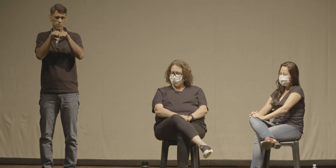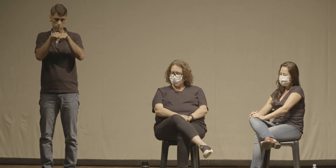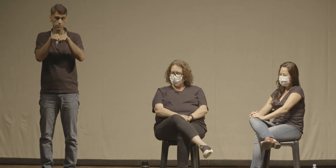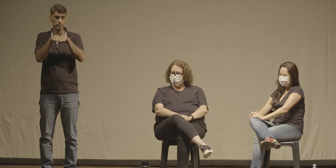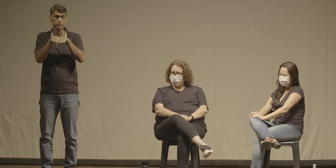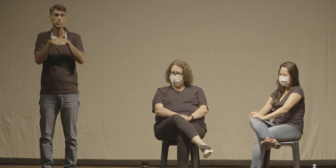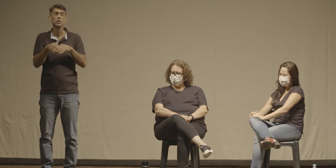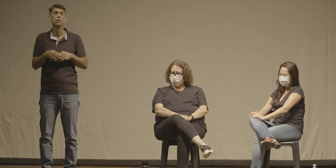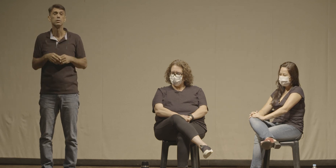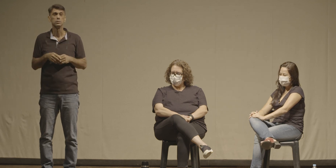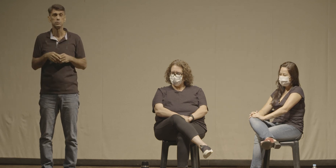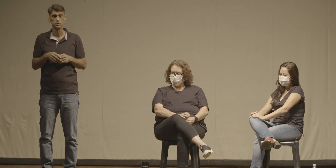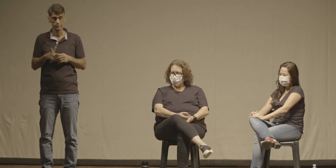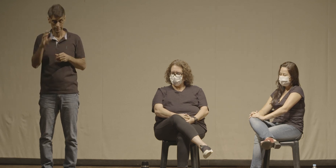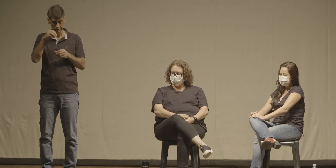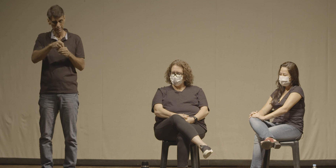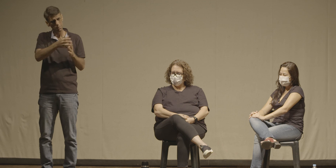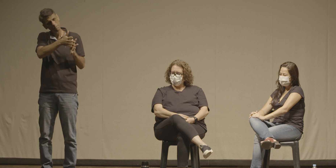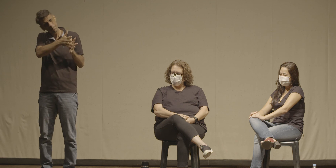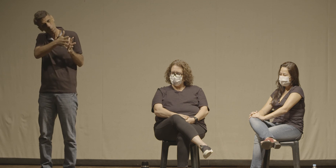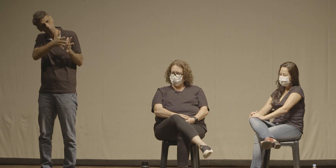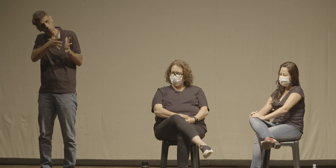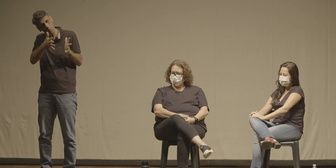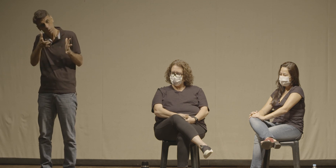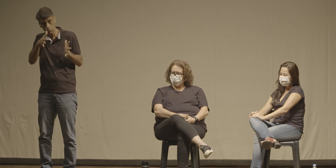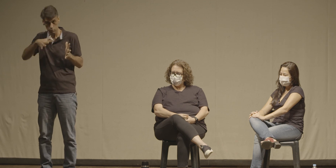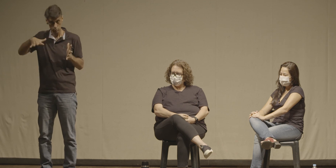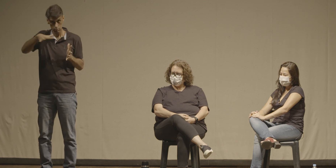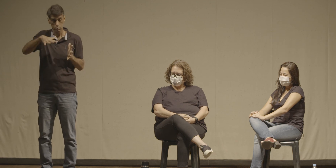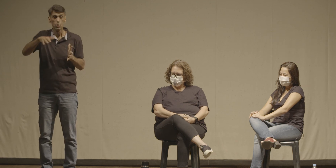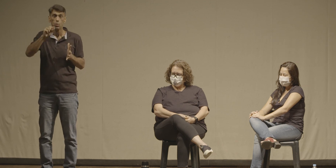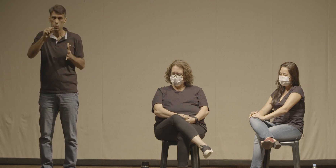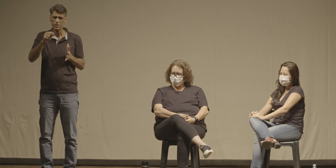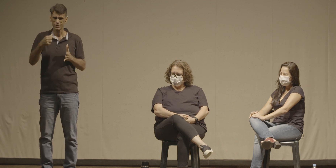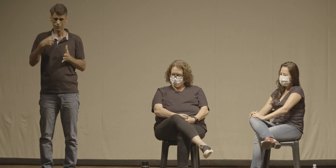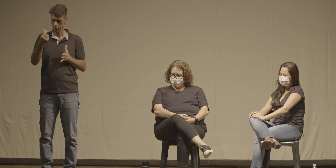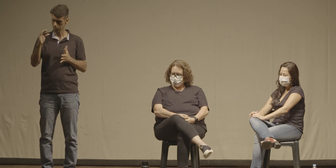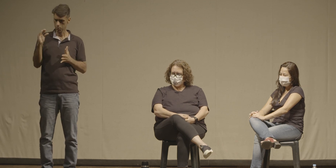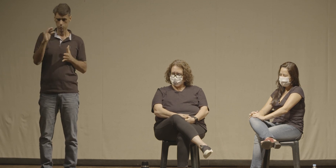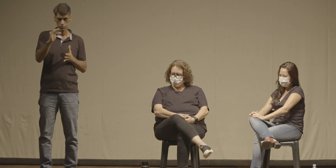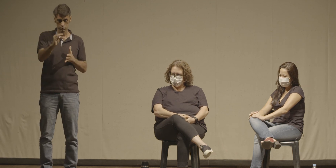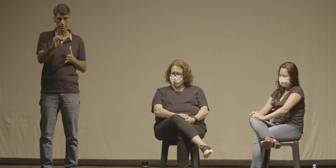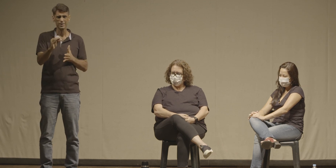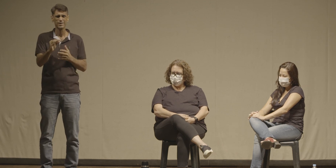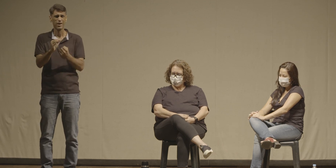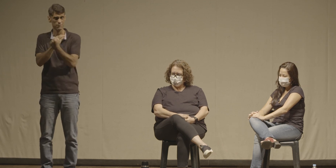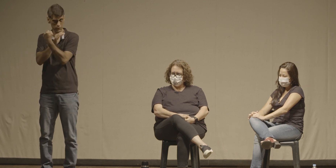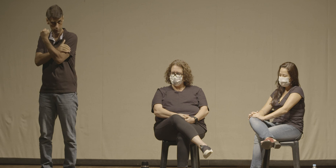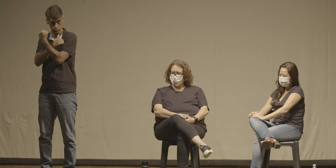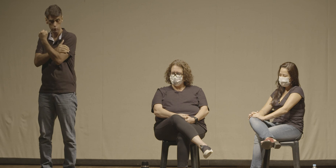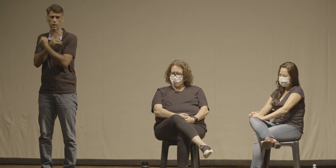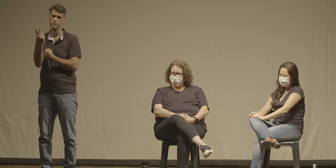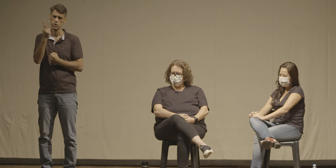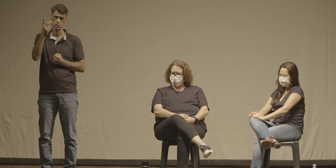vai. Dentro desse universo de pouca verba e feminismo e valorização da